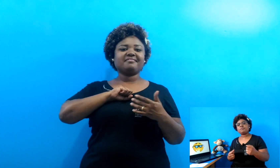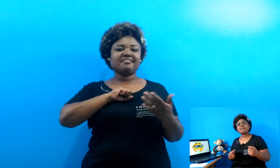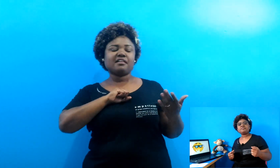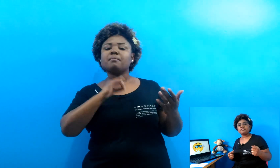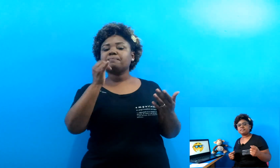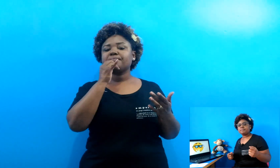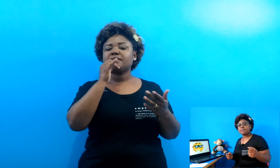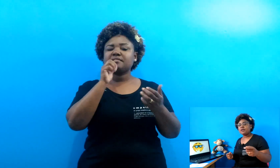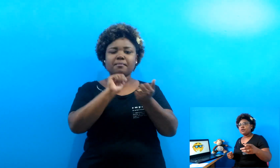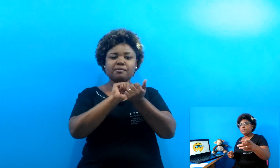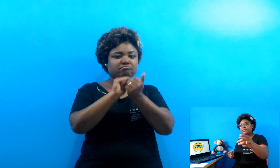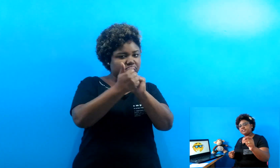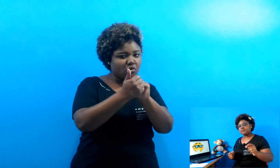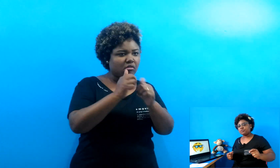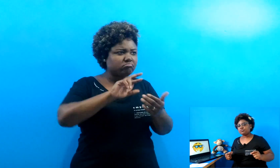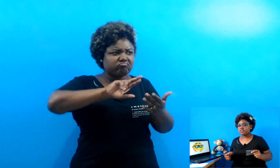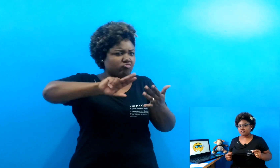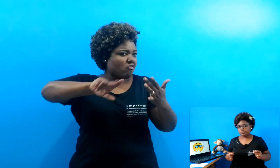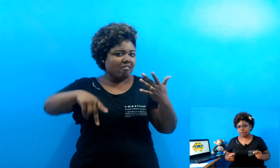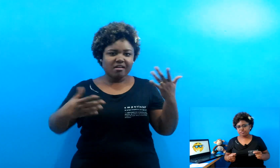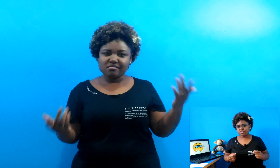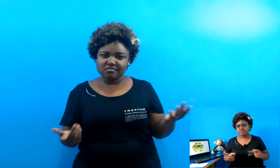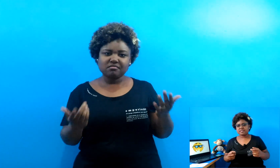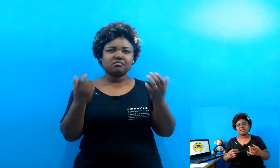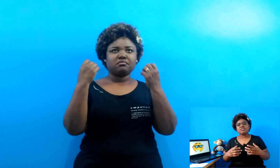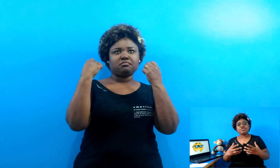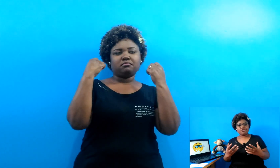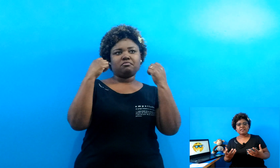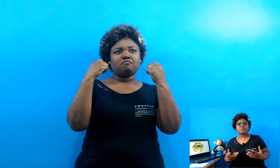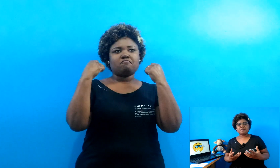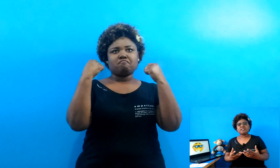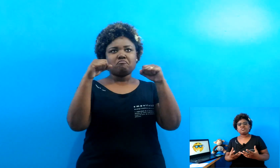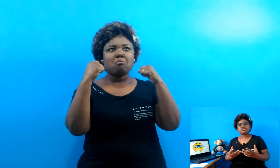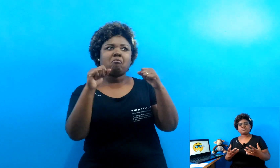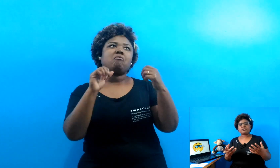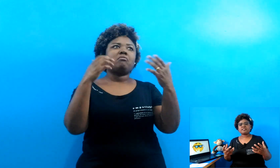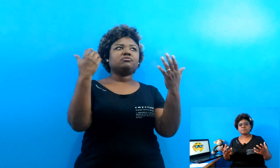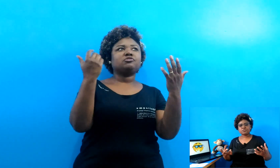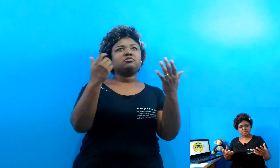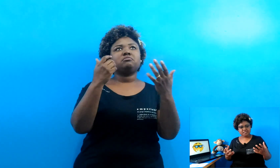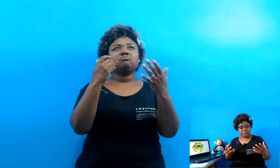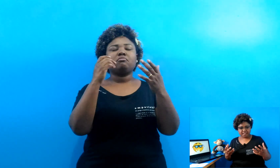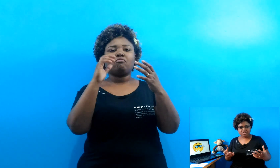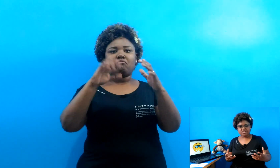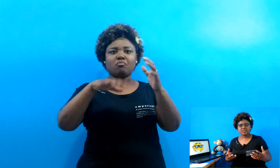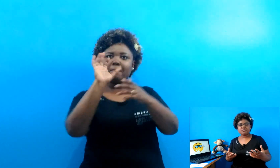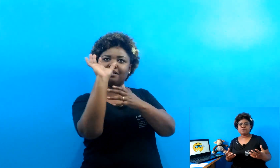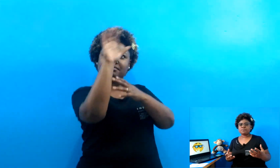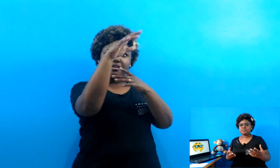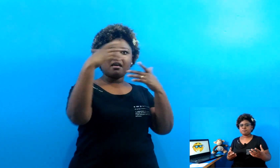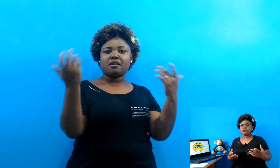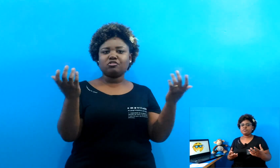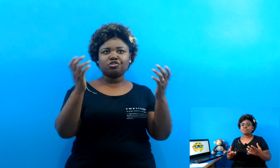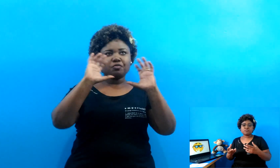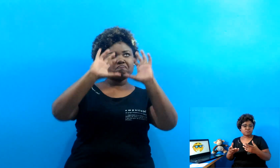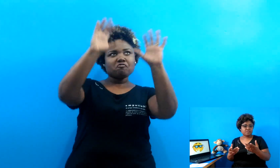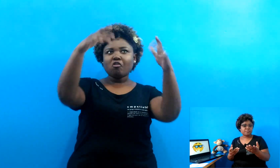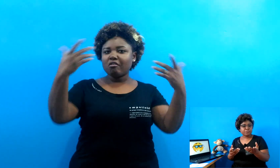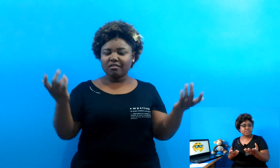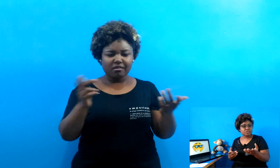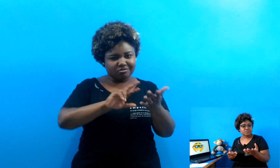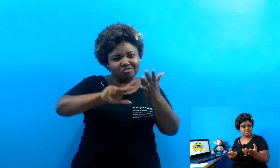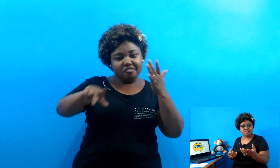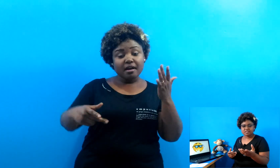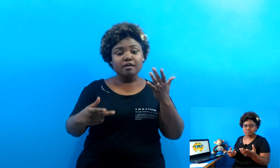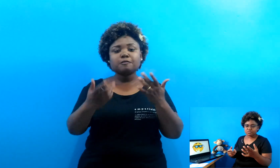você leva para a vida. Por exemplo, nos esportes. Geralmente, as pessoas que praticam algum esporte, inclusive